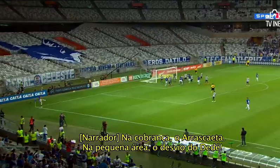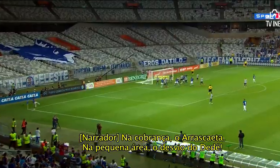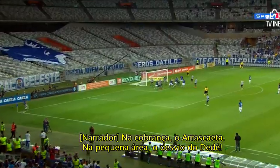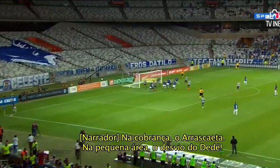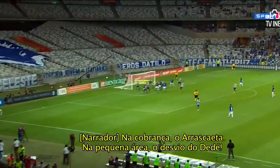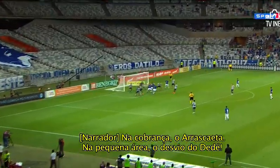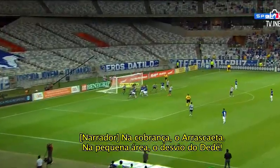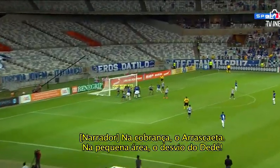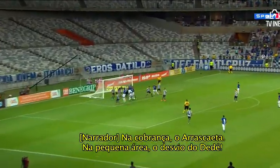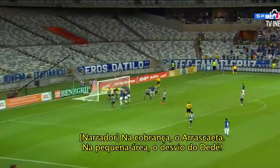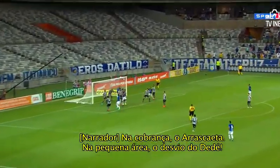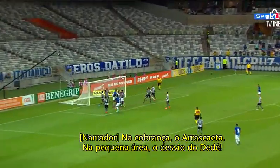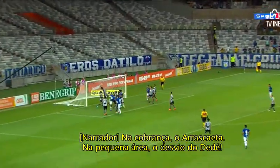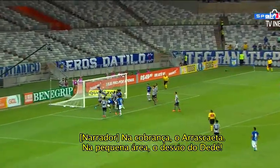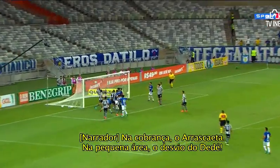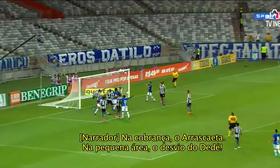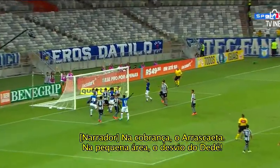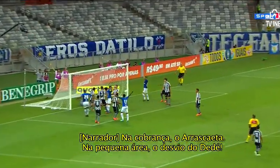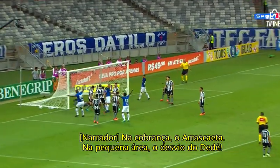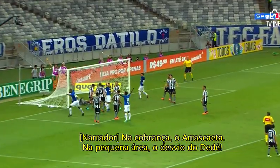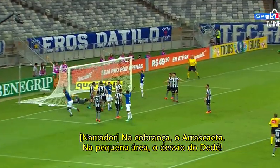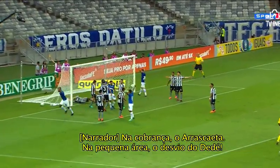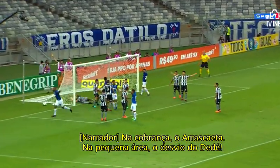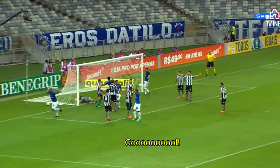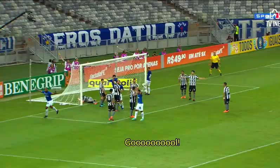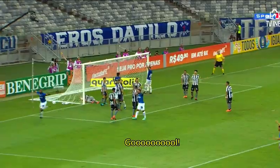A cobrança, o Arrascaeta na pequena área, o desvio do Dedé!